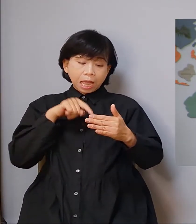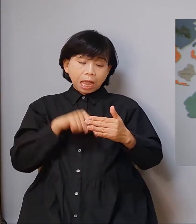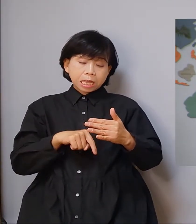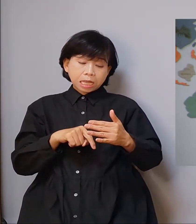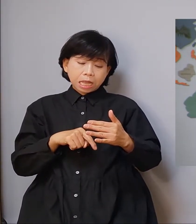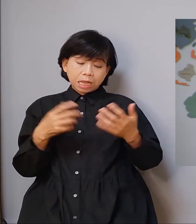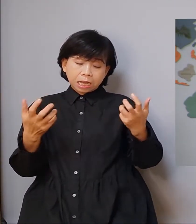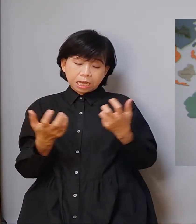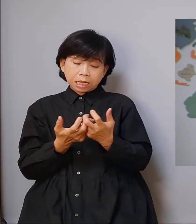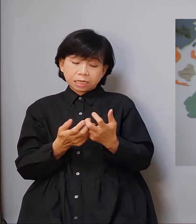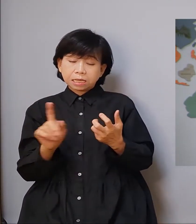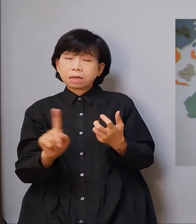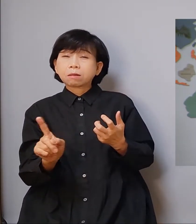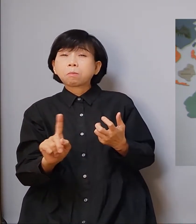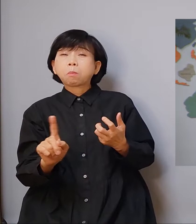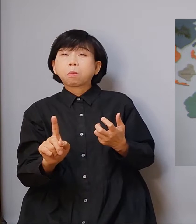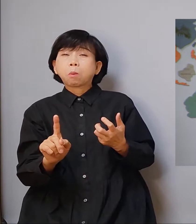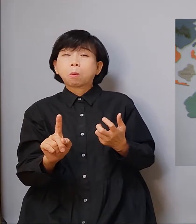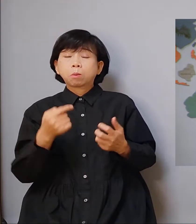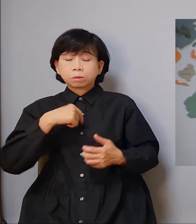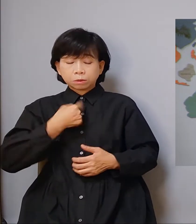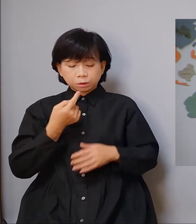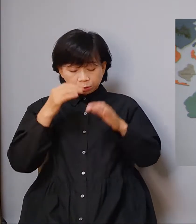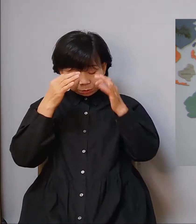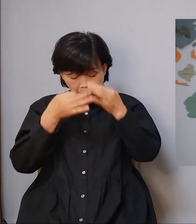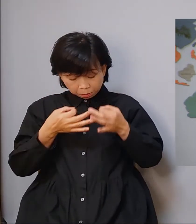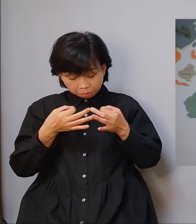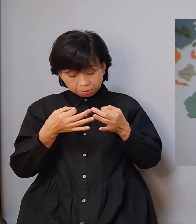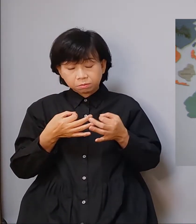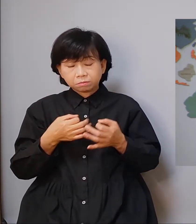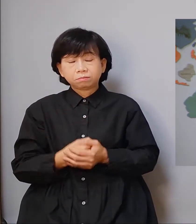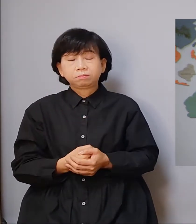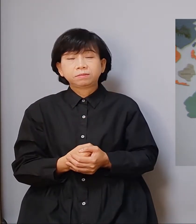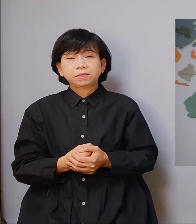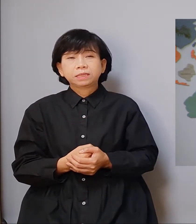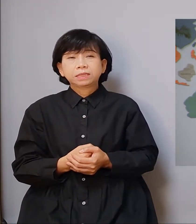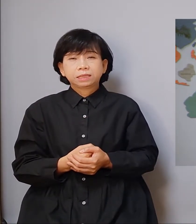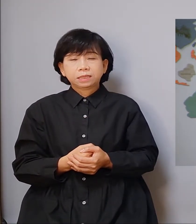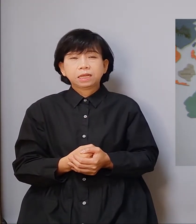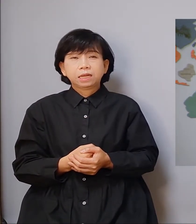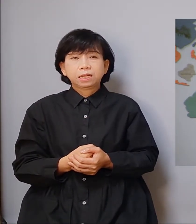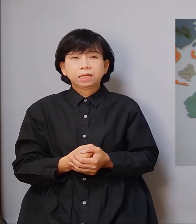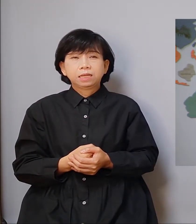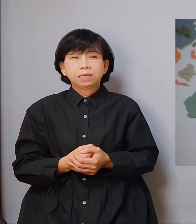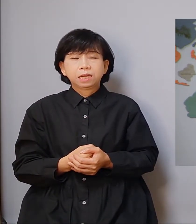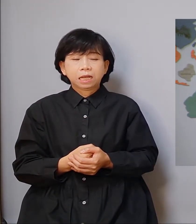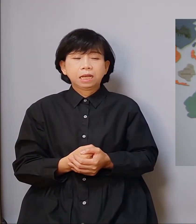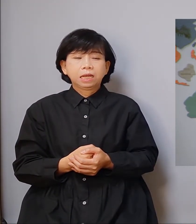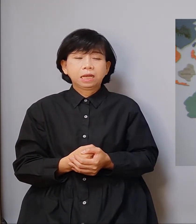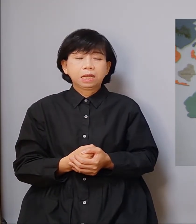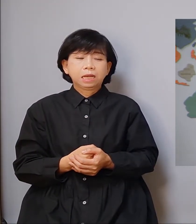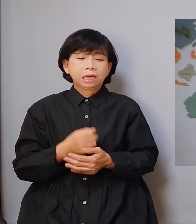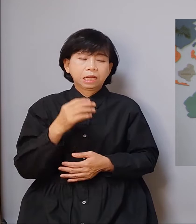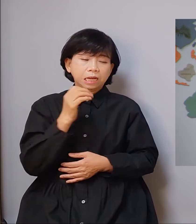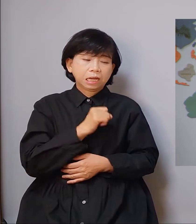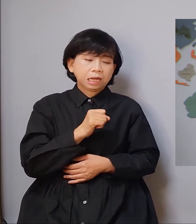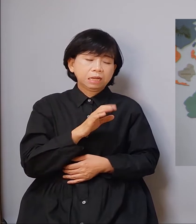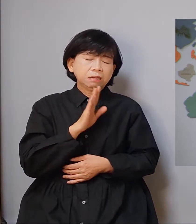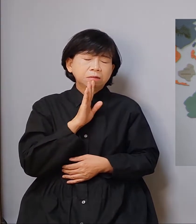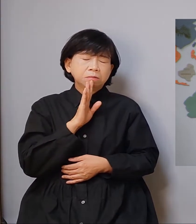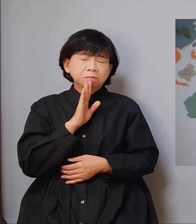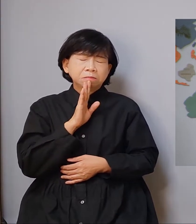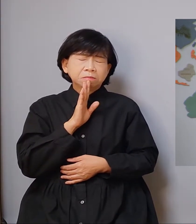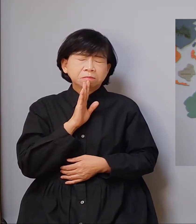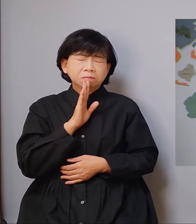스스로 점검하게 되는 겁니다. 이야, 이다지도 어려울까? 이런 일은 살다